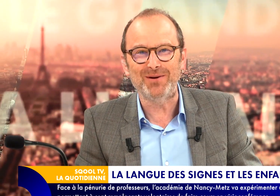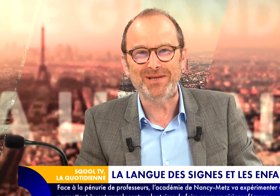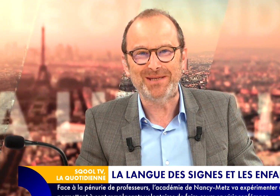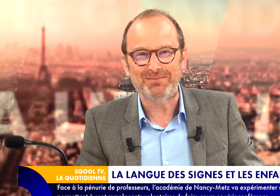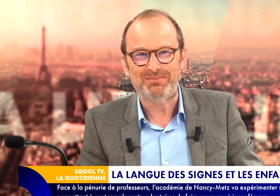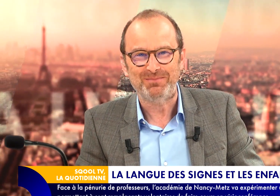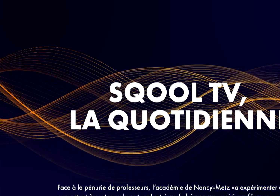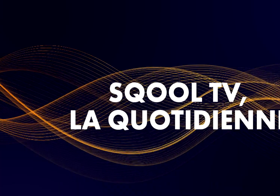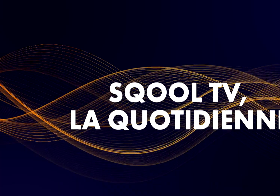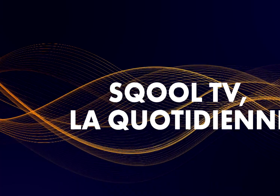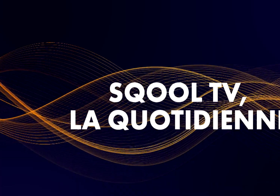Laoui.